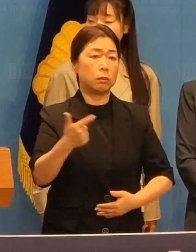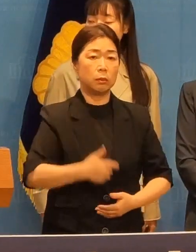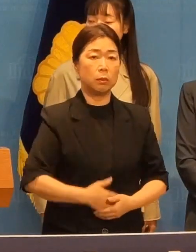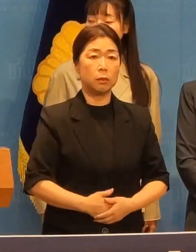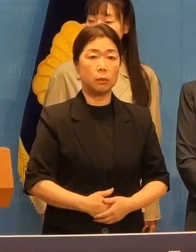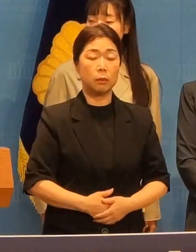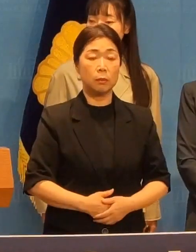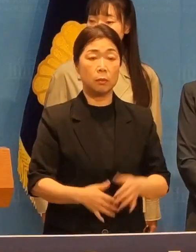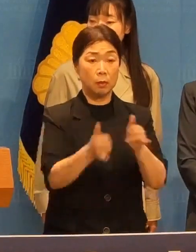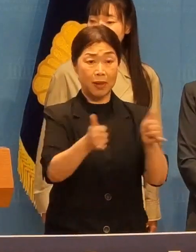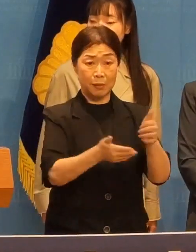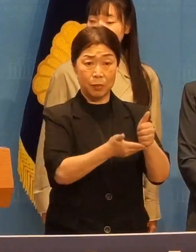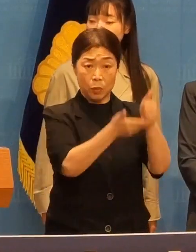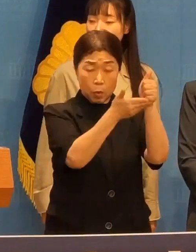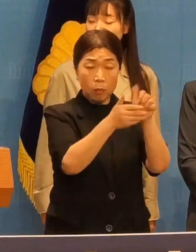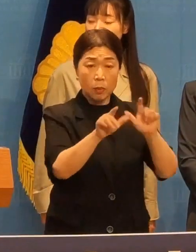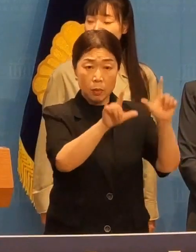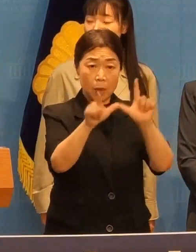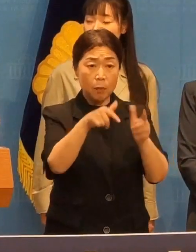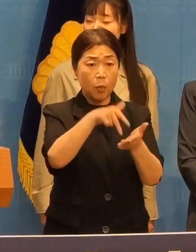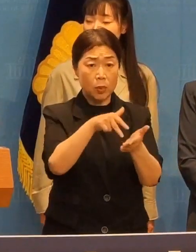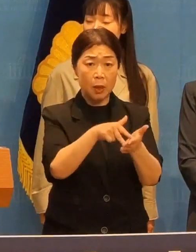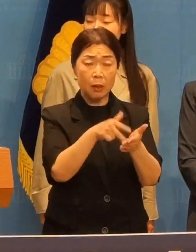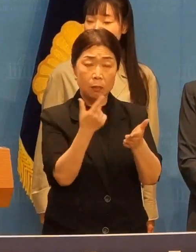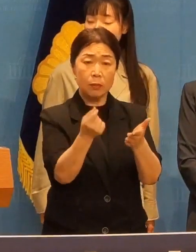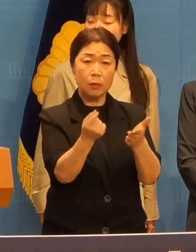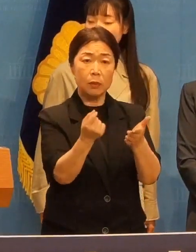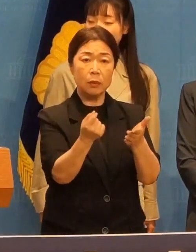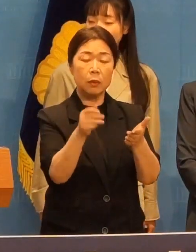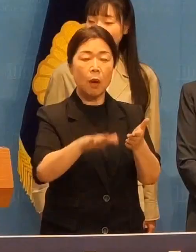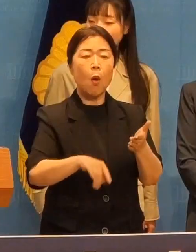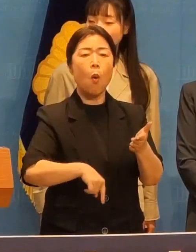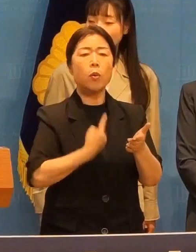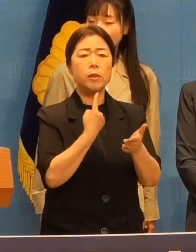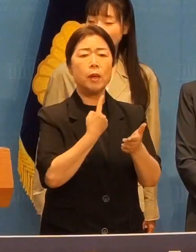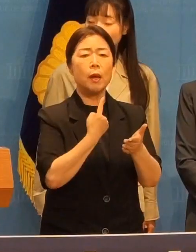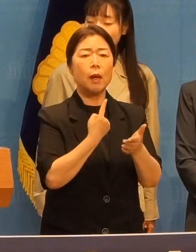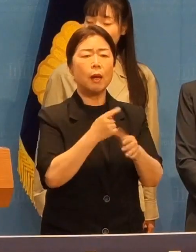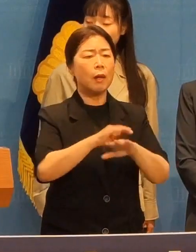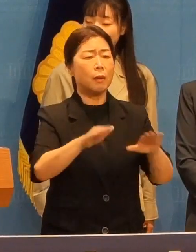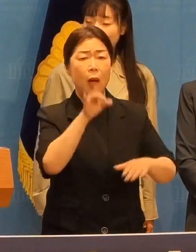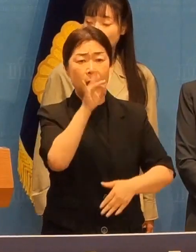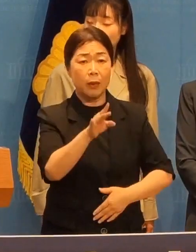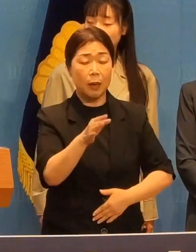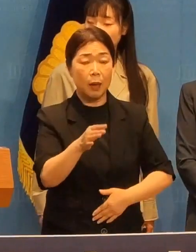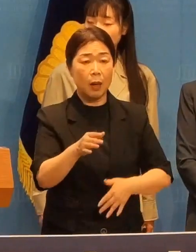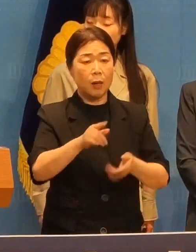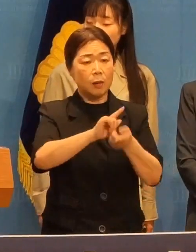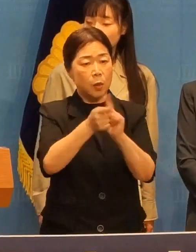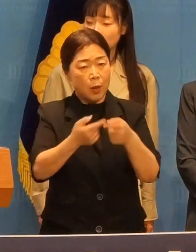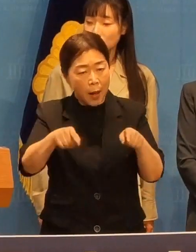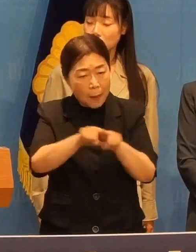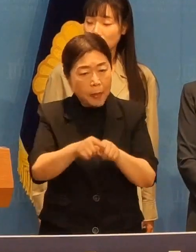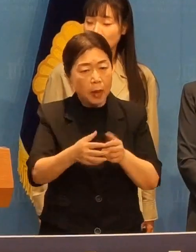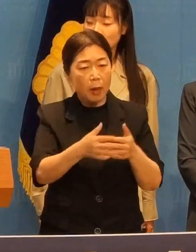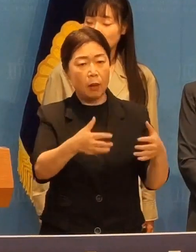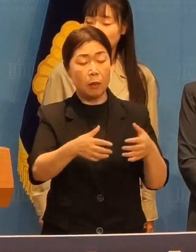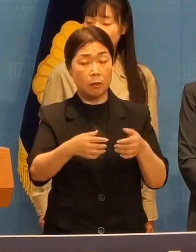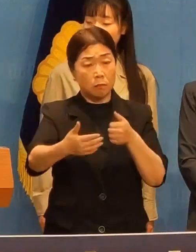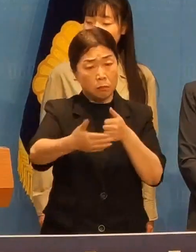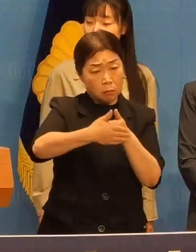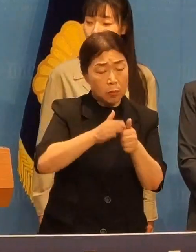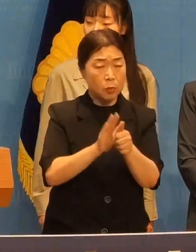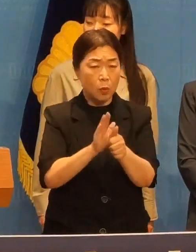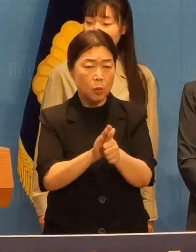그렇듯 인간의 존엄한 삶을 보장받는다는 것은 혼자만의 문제가 아니라 모두가 누구 하나라도 존엄한